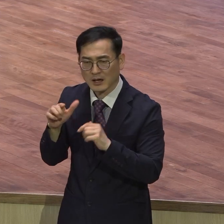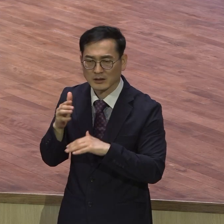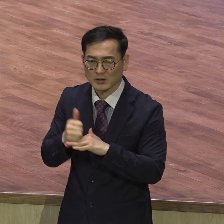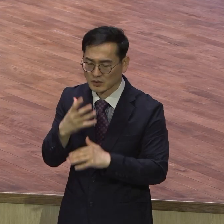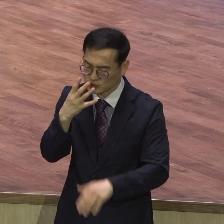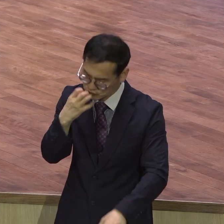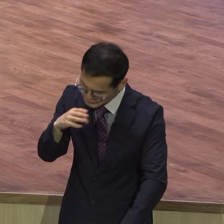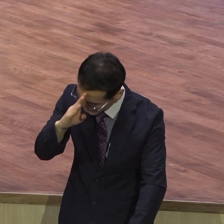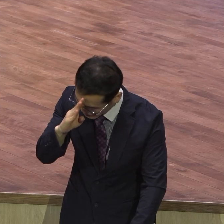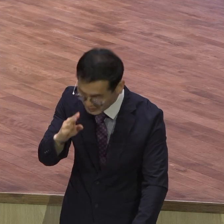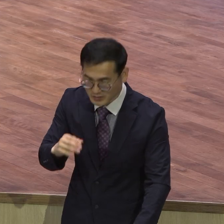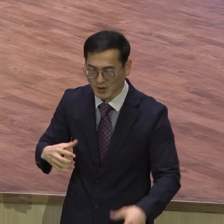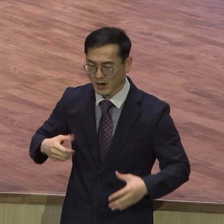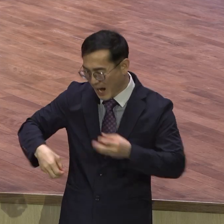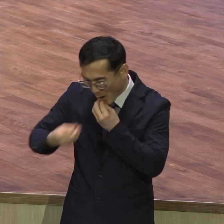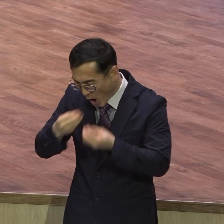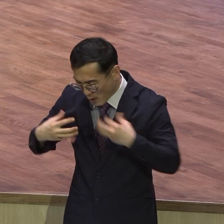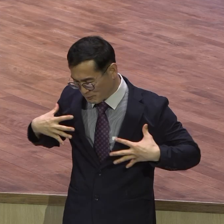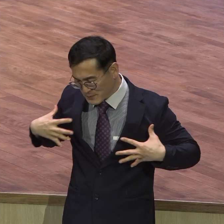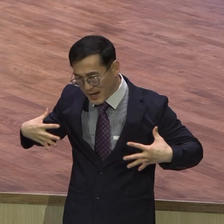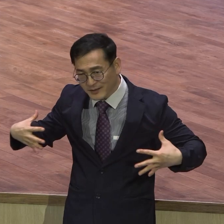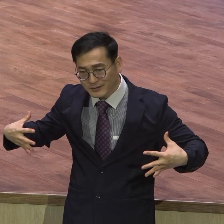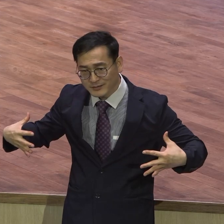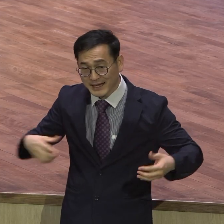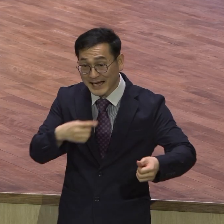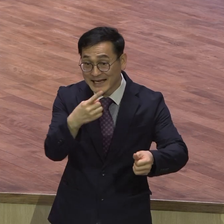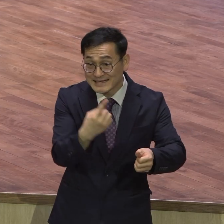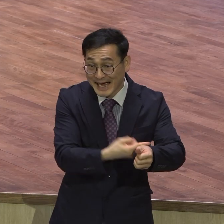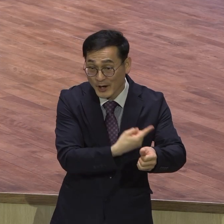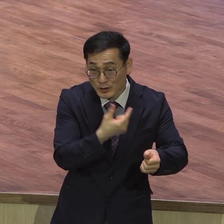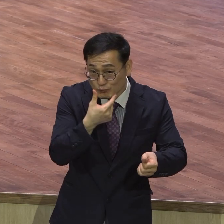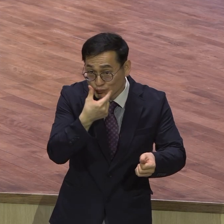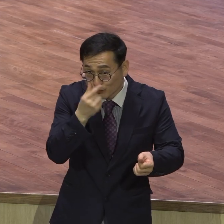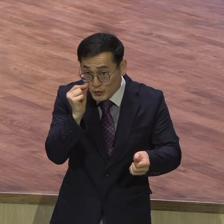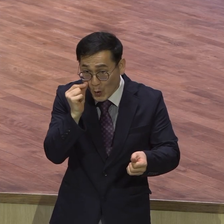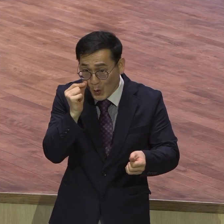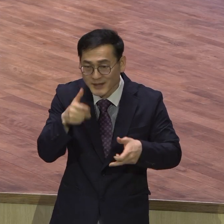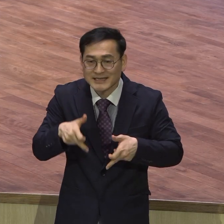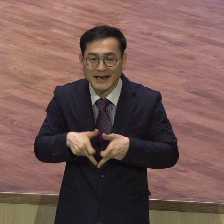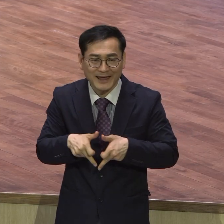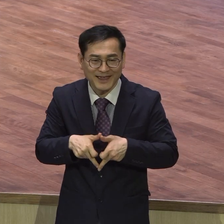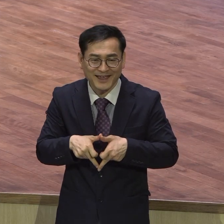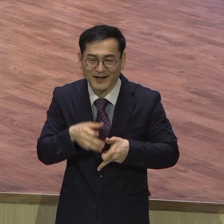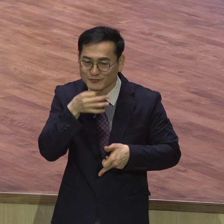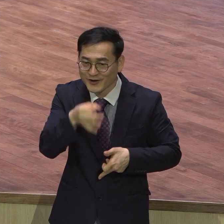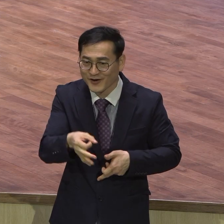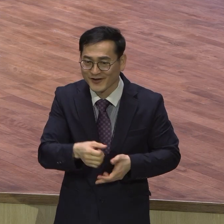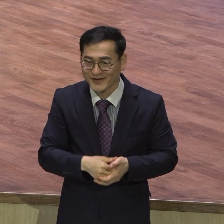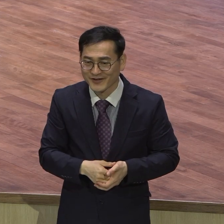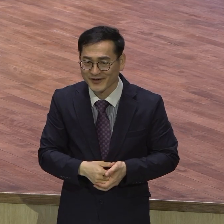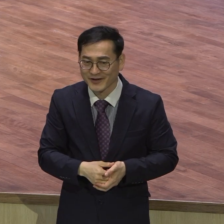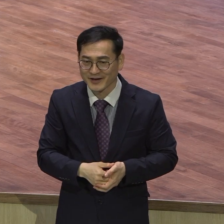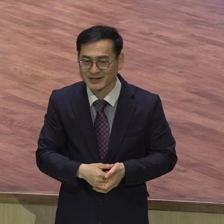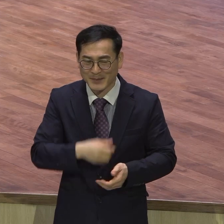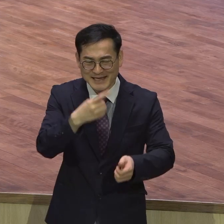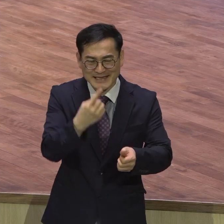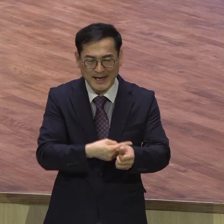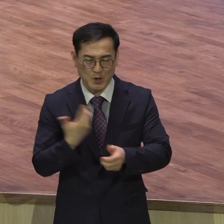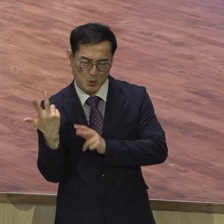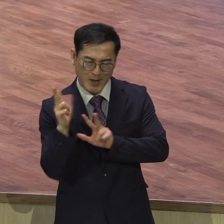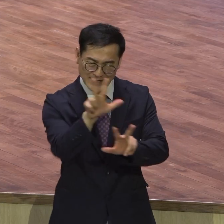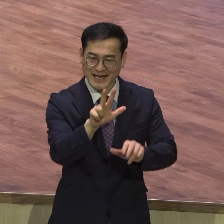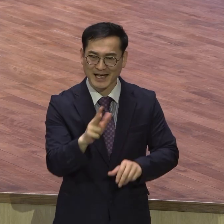사는 것을 자연 결핍장애라 그래서 자연으로 돌아가자는 캠핑을 하면서